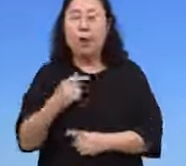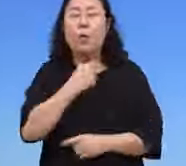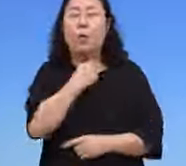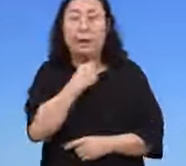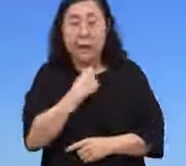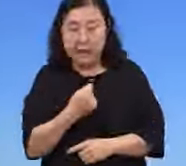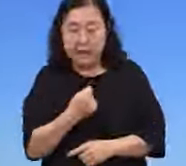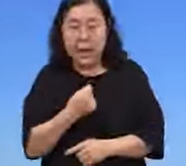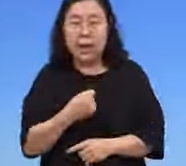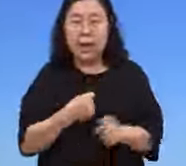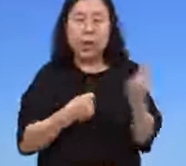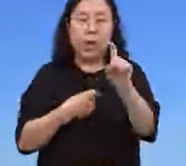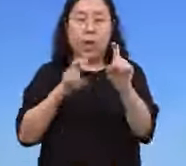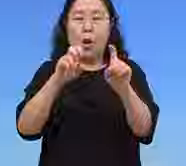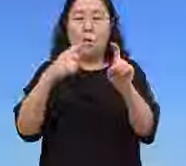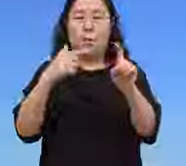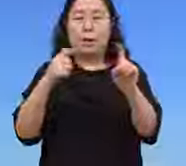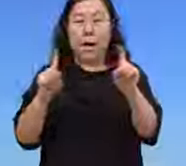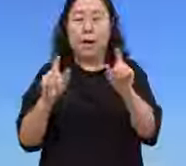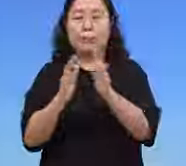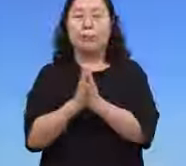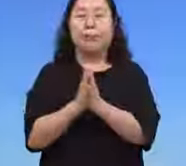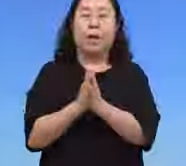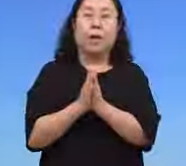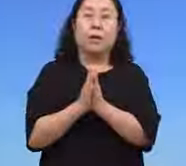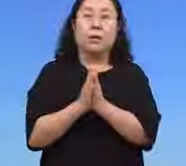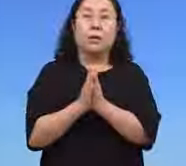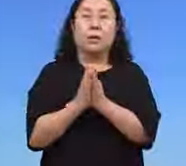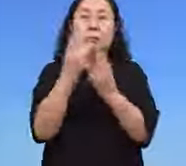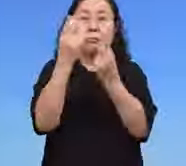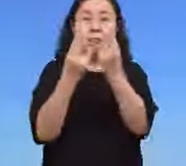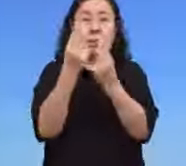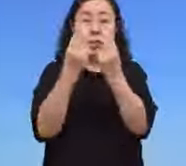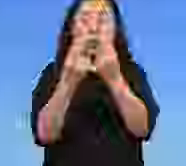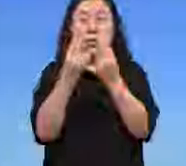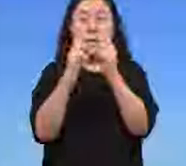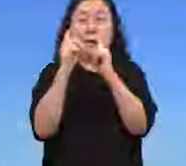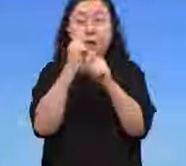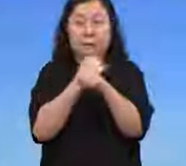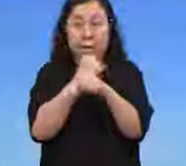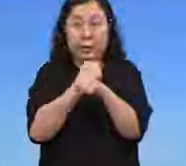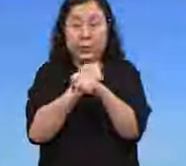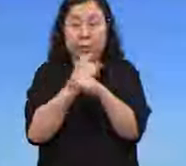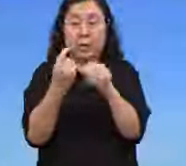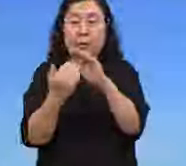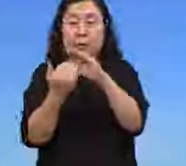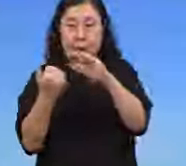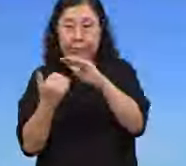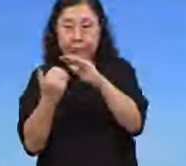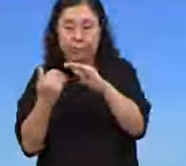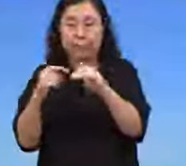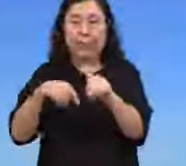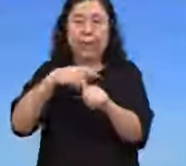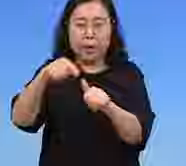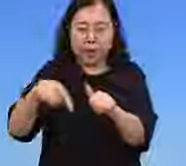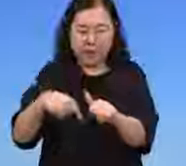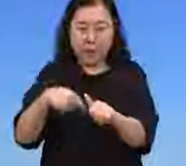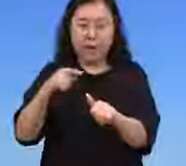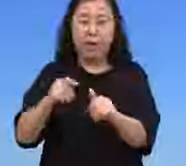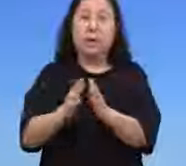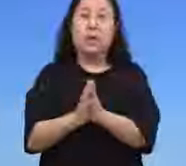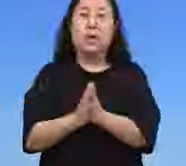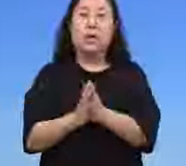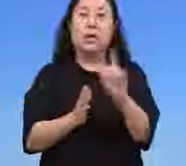열무나 비유를 들어주셨다는 사실입니다. 이게 열무나 비유 앞에 나오는 배경이고요.